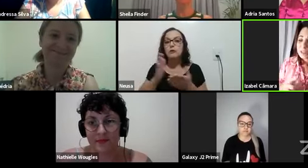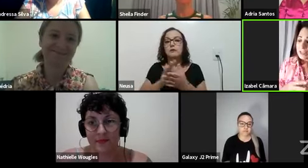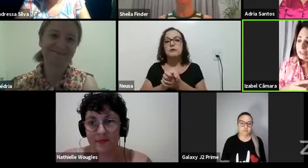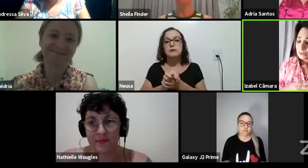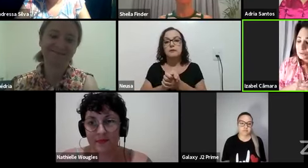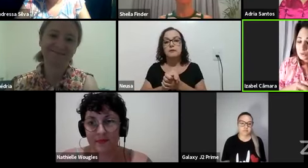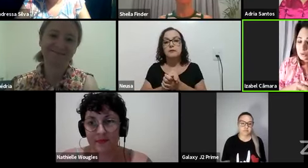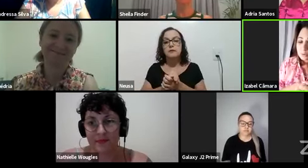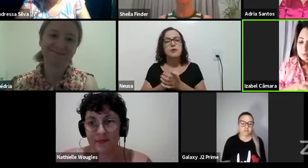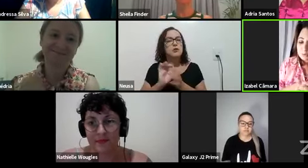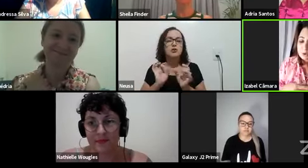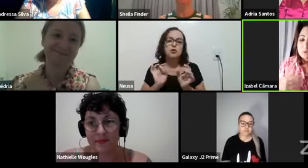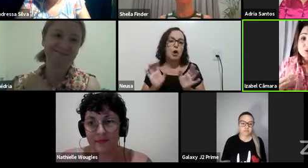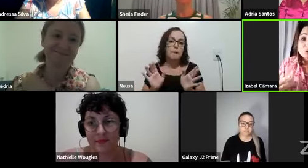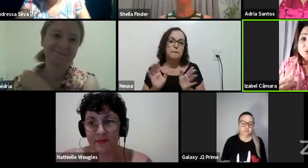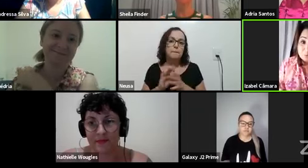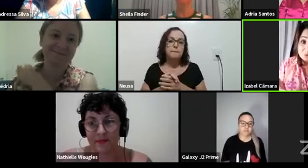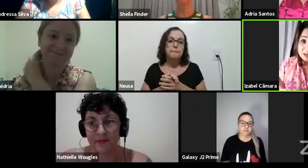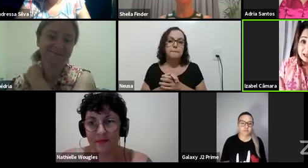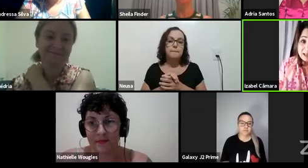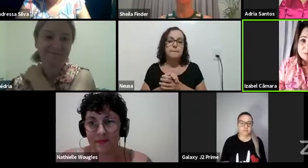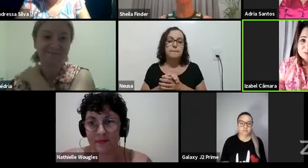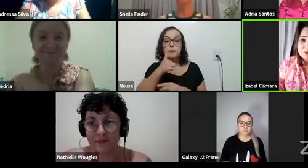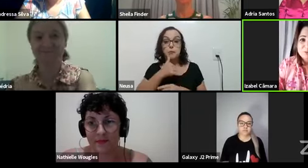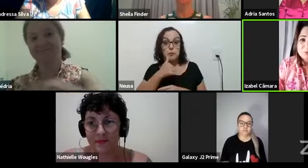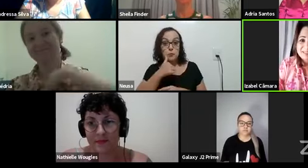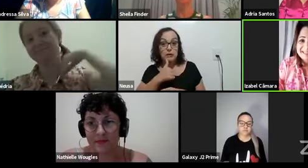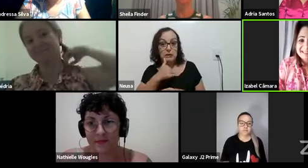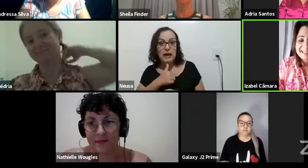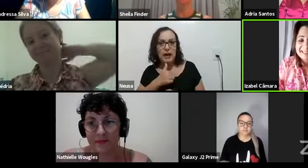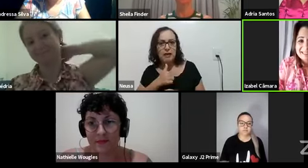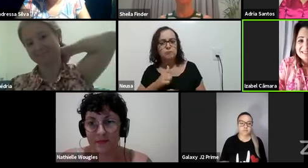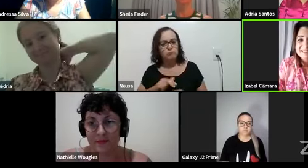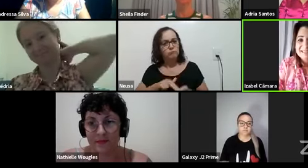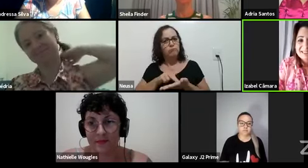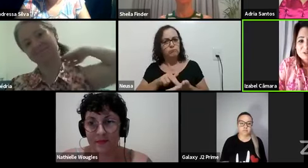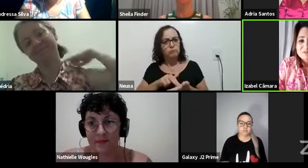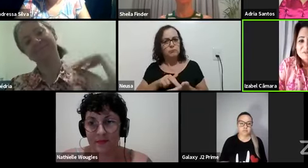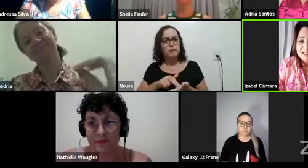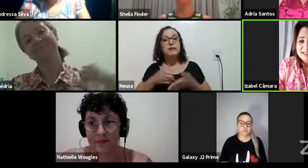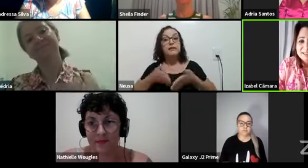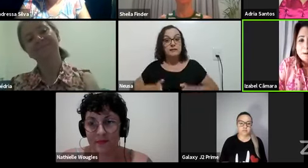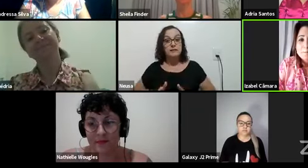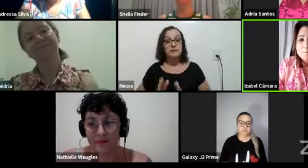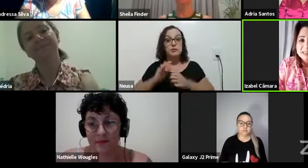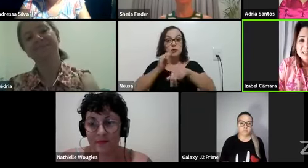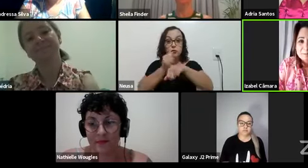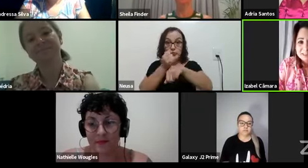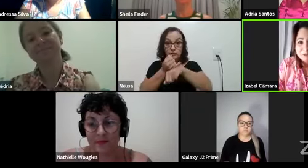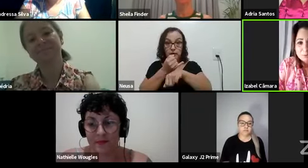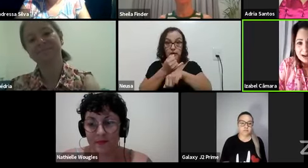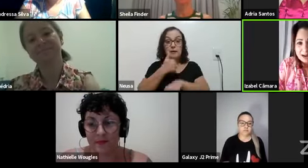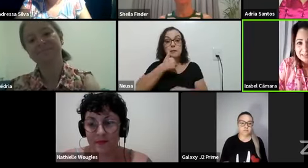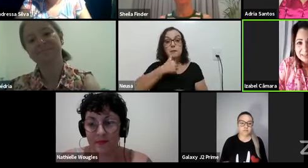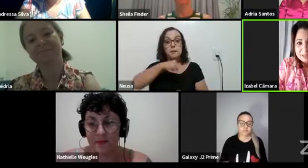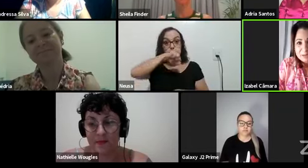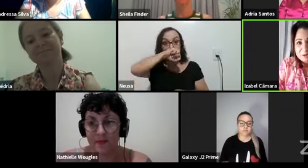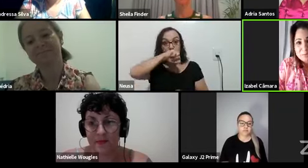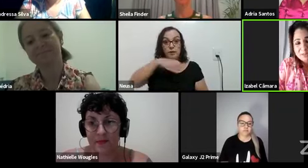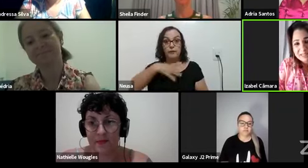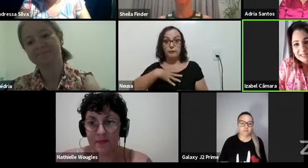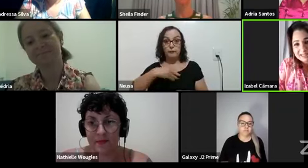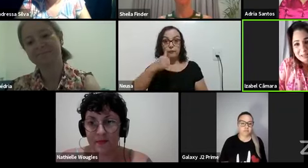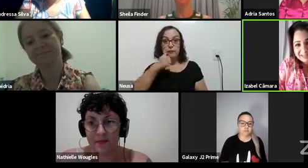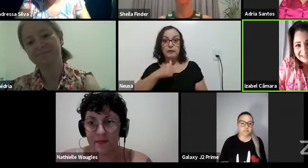E acho que é isso. Sou mulher constituída, né? Nascida em Joinville, mãe da Maria Eduarda